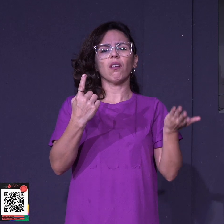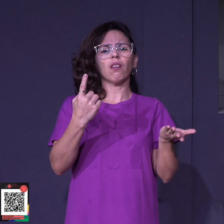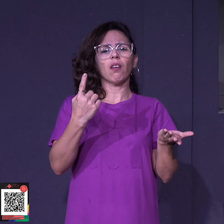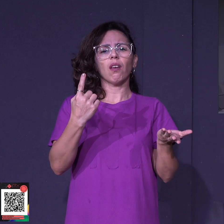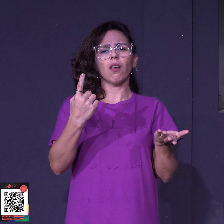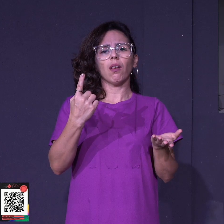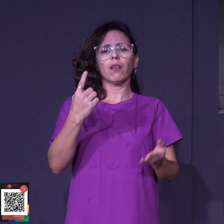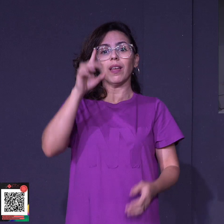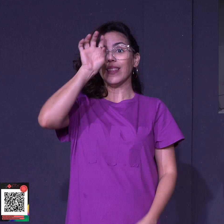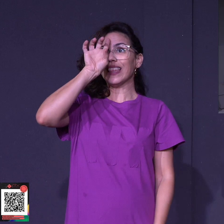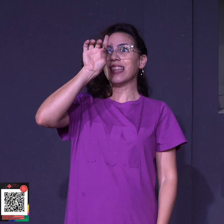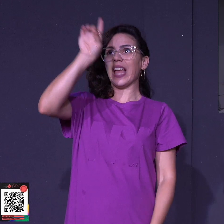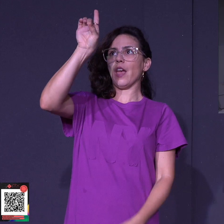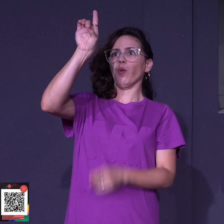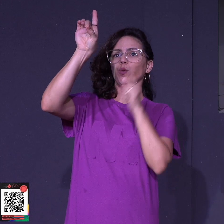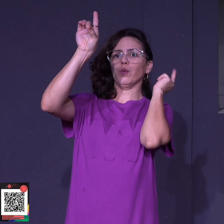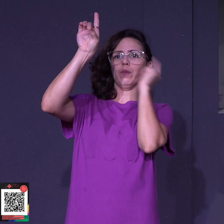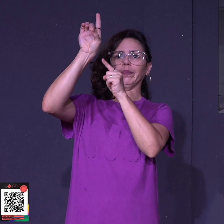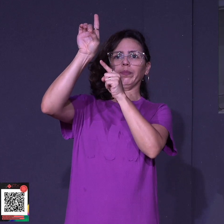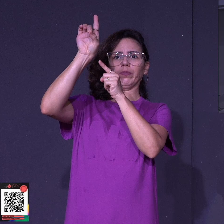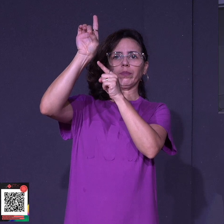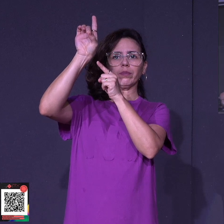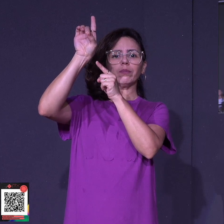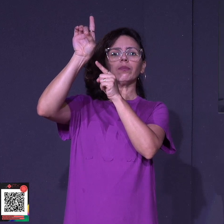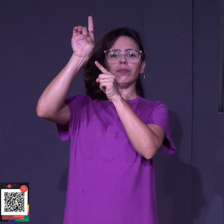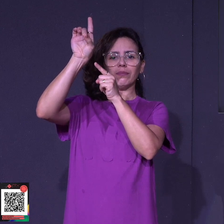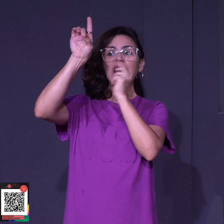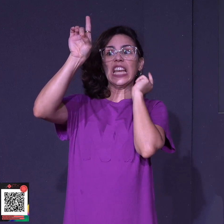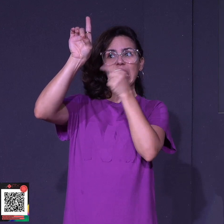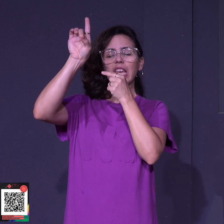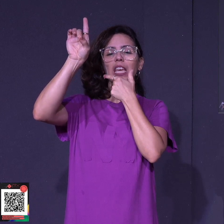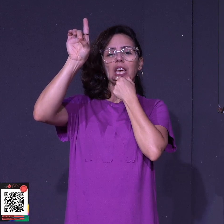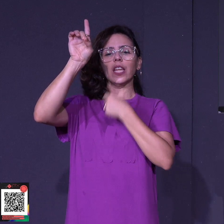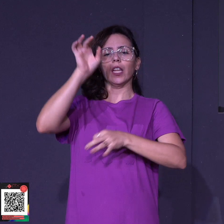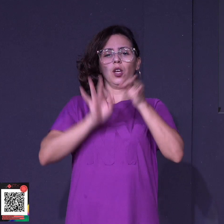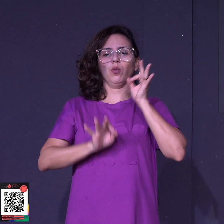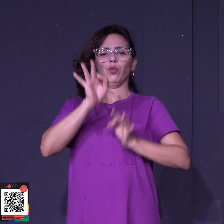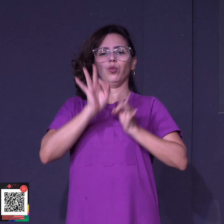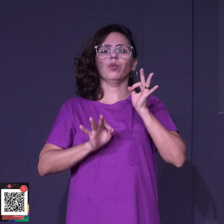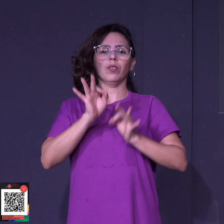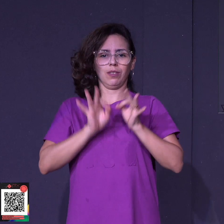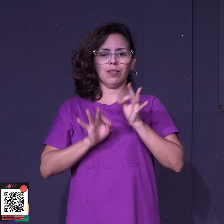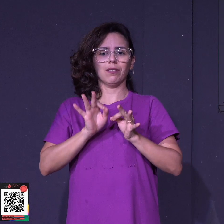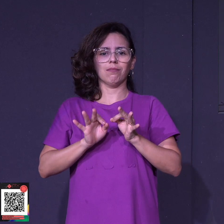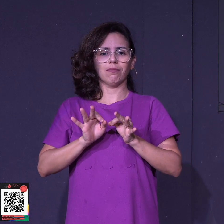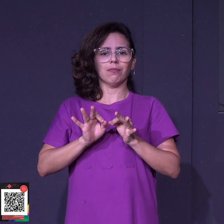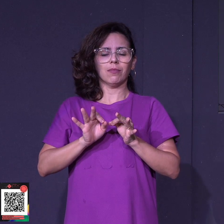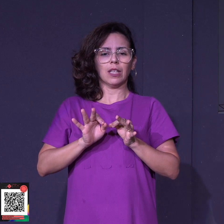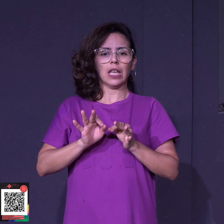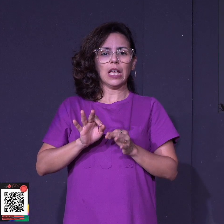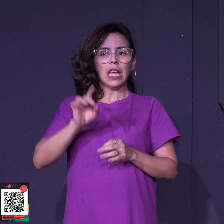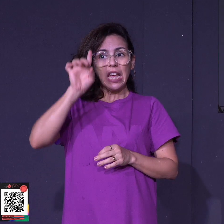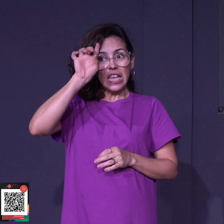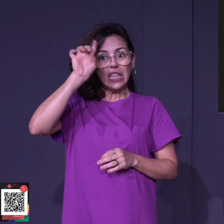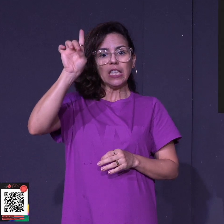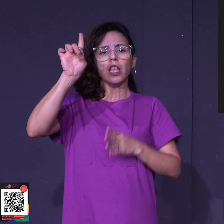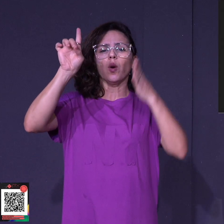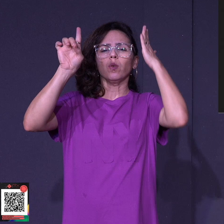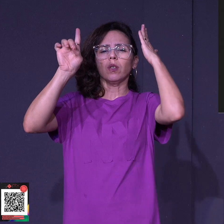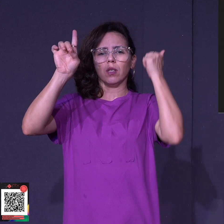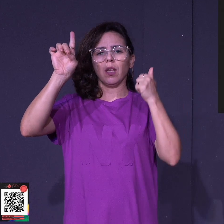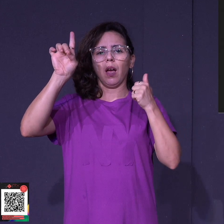que retribui a cada um segundo as suas